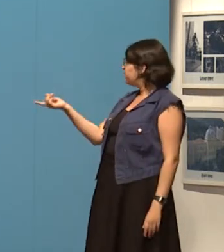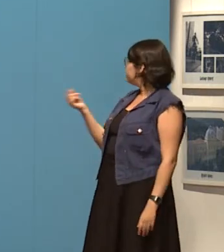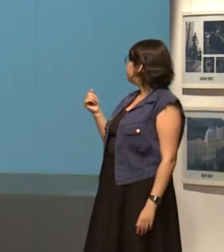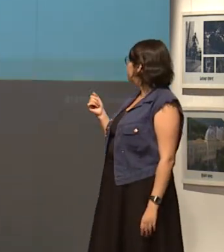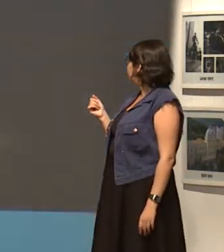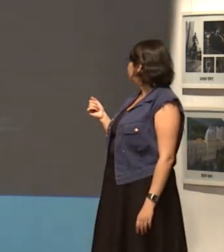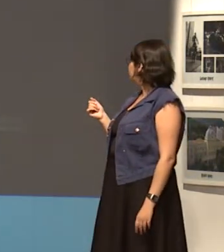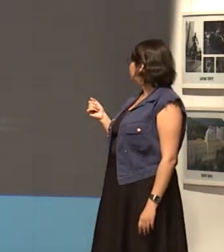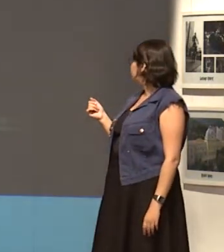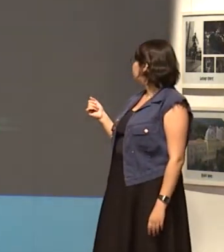Não é assim, não é isso.